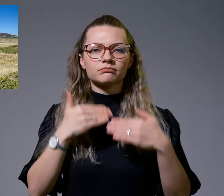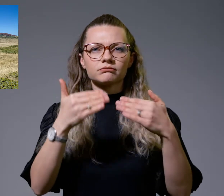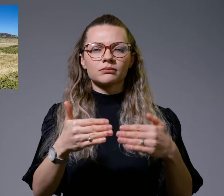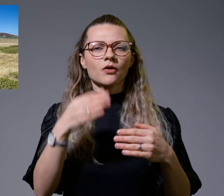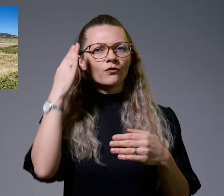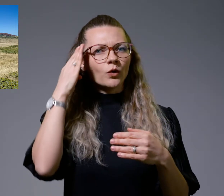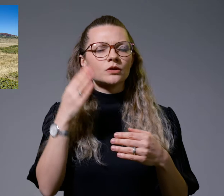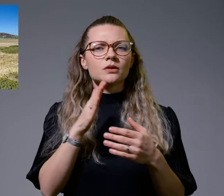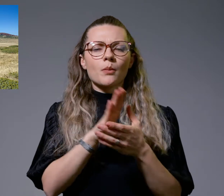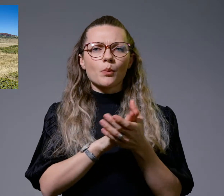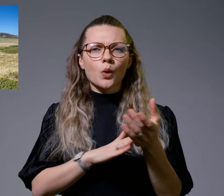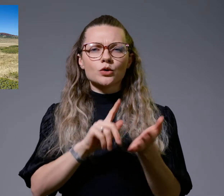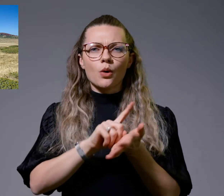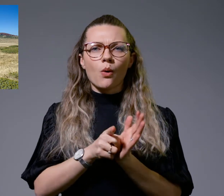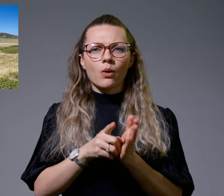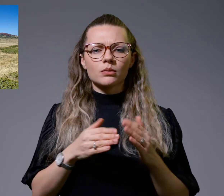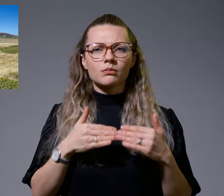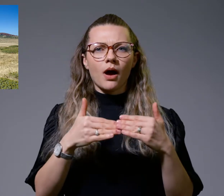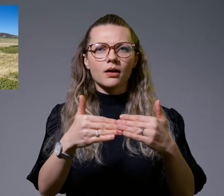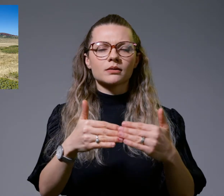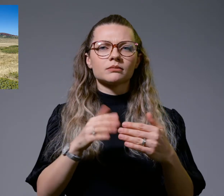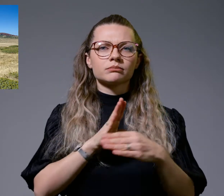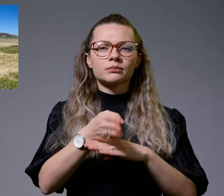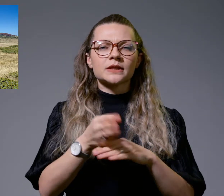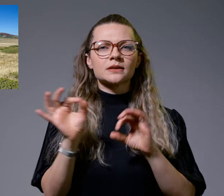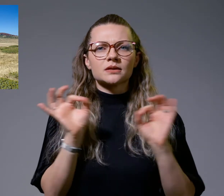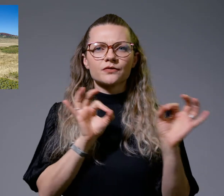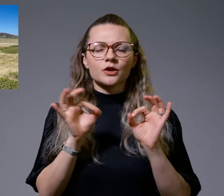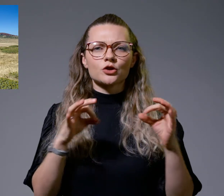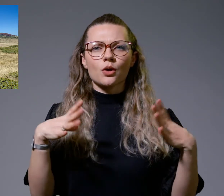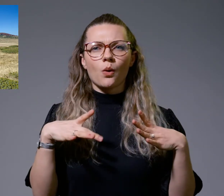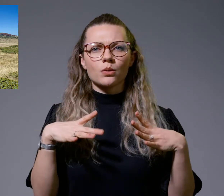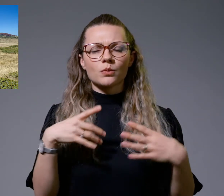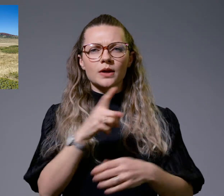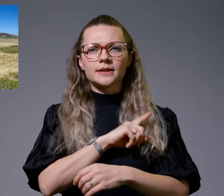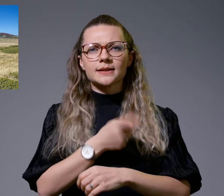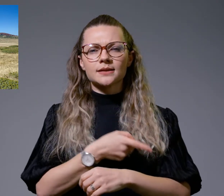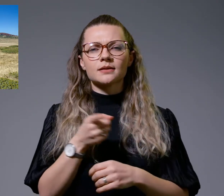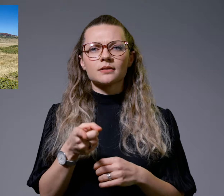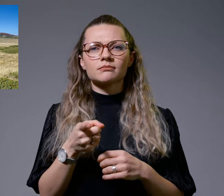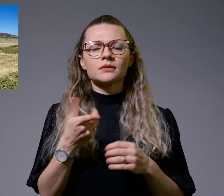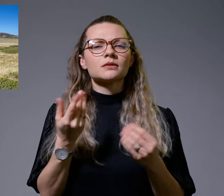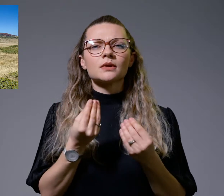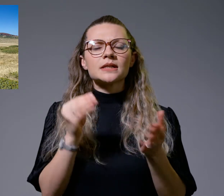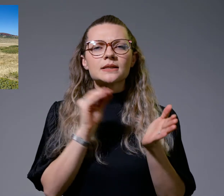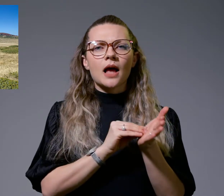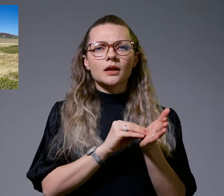ќе продолжи со пробивот, со свежи, одморени сили, со задача да не се дозволи да